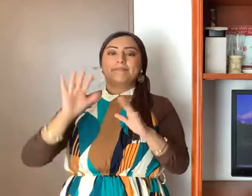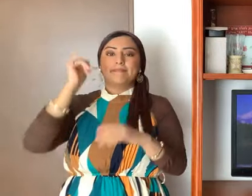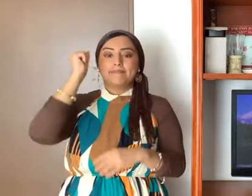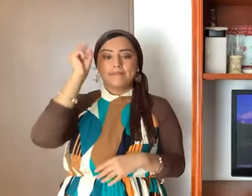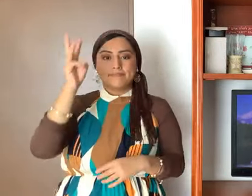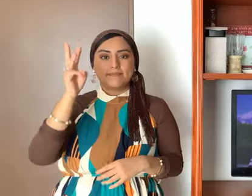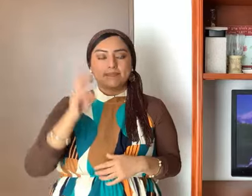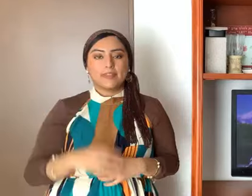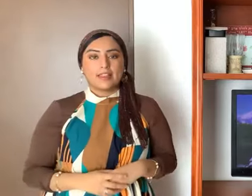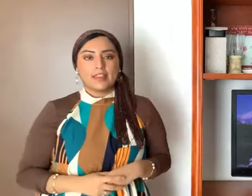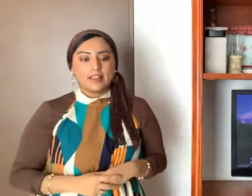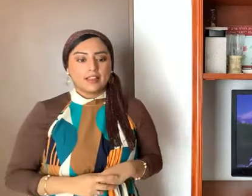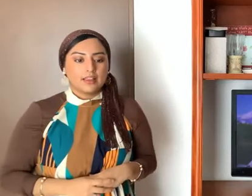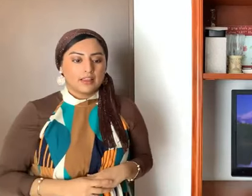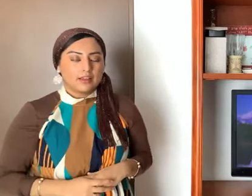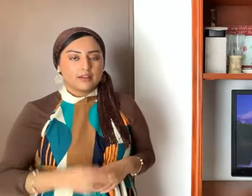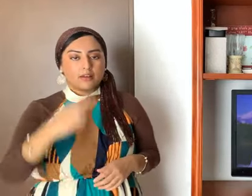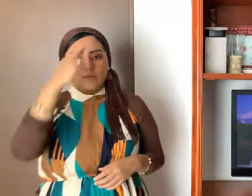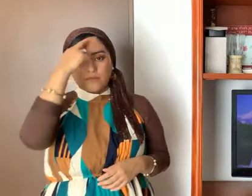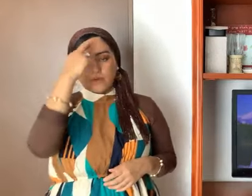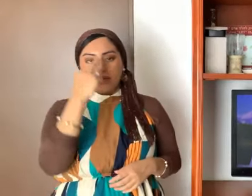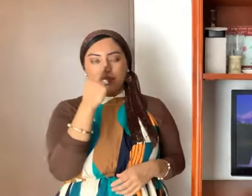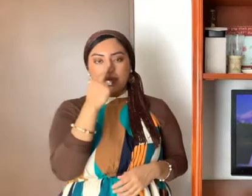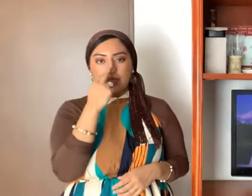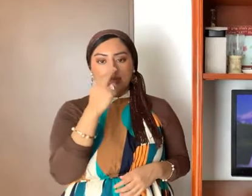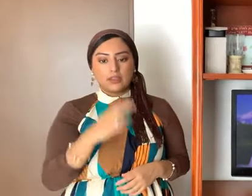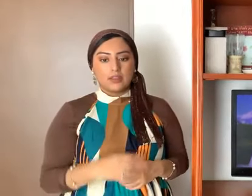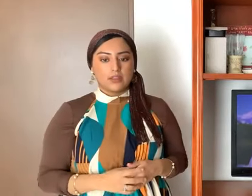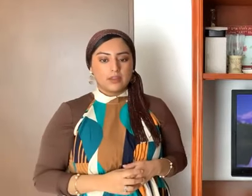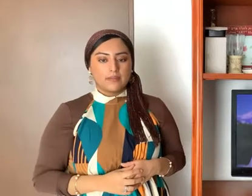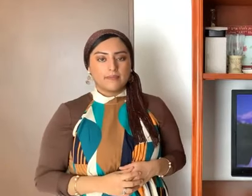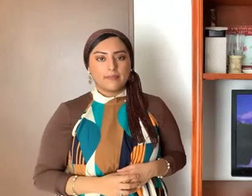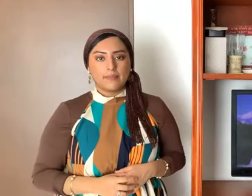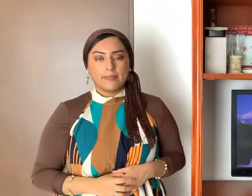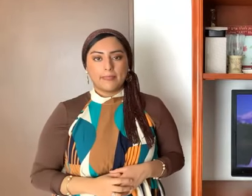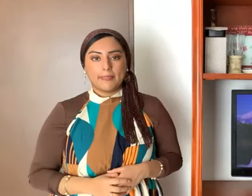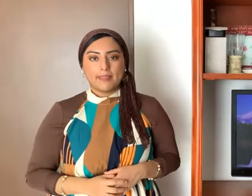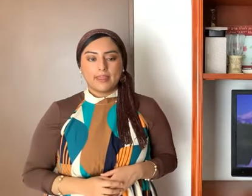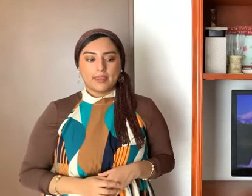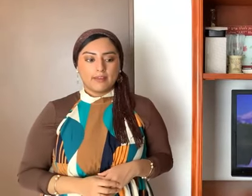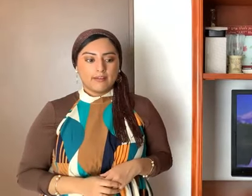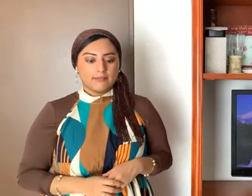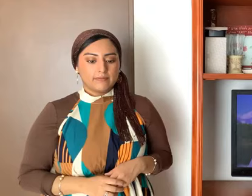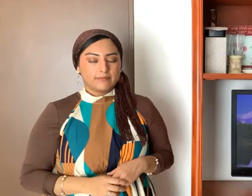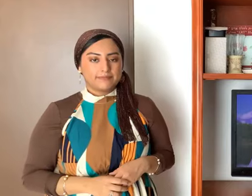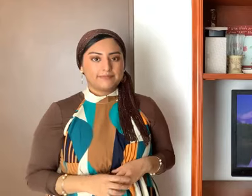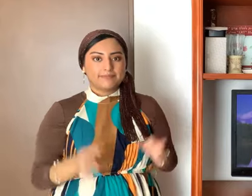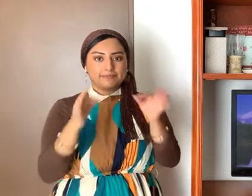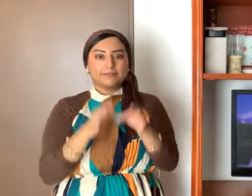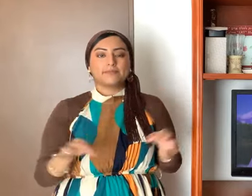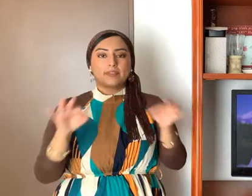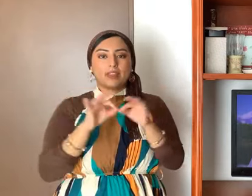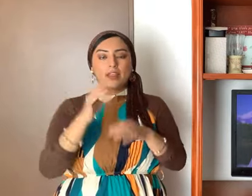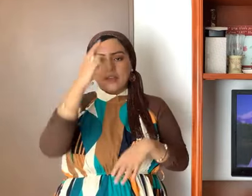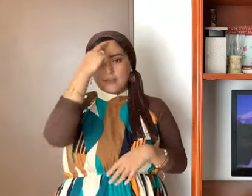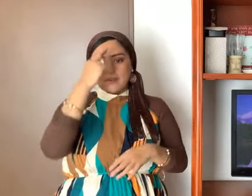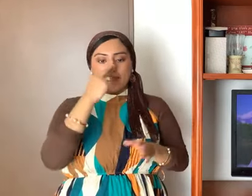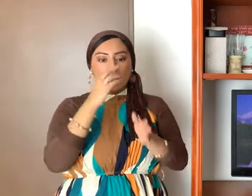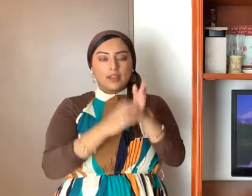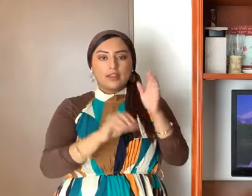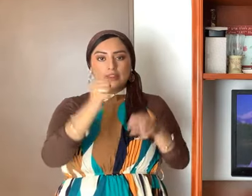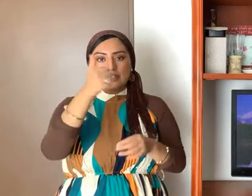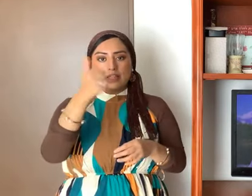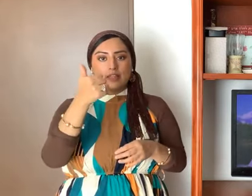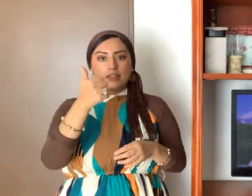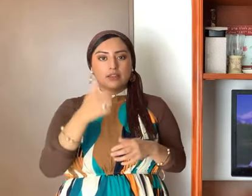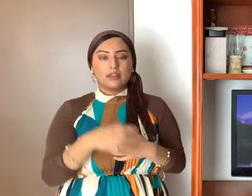HaMashiach. Vamos a ver Romanos, y aquí nos va, está de fuego, Romanos 10. Nos vamos